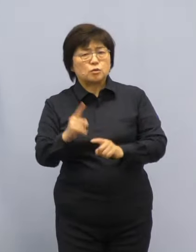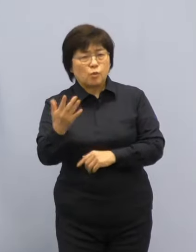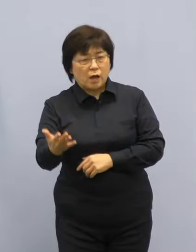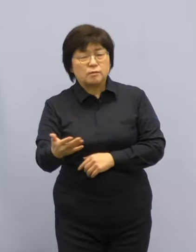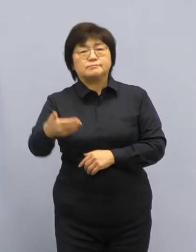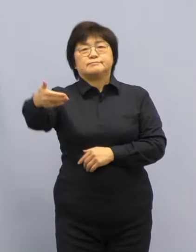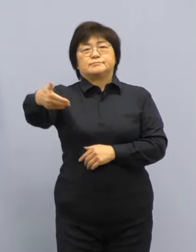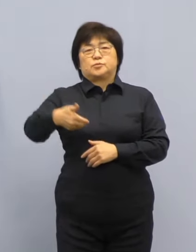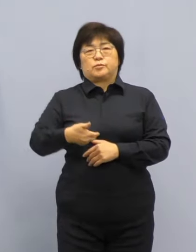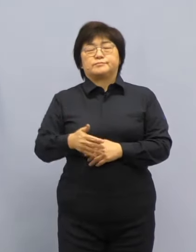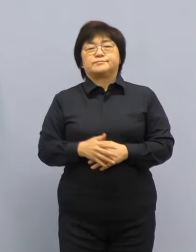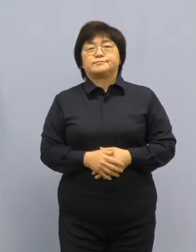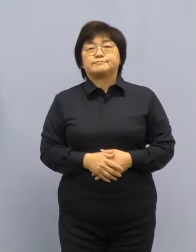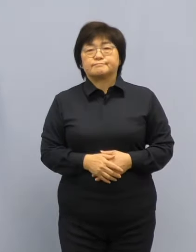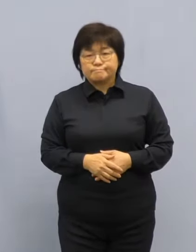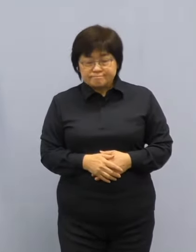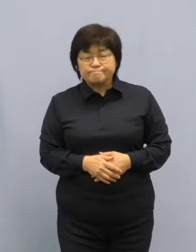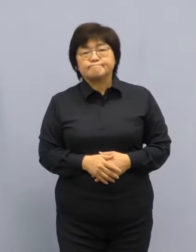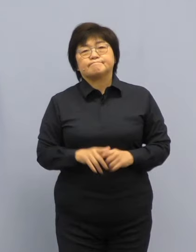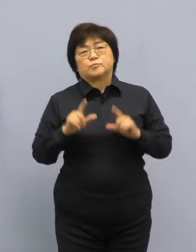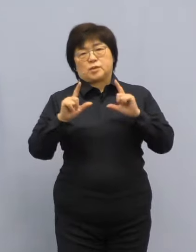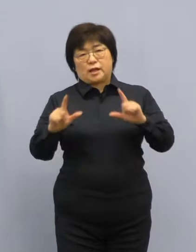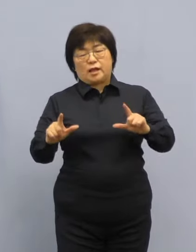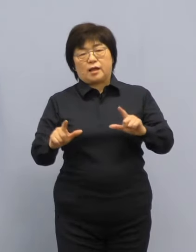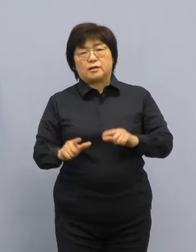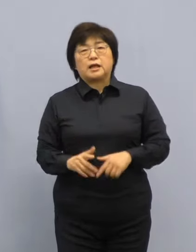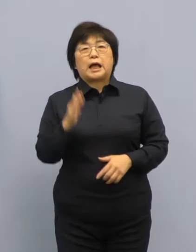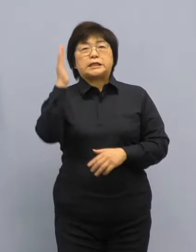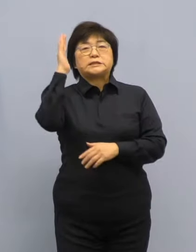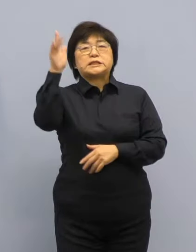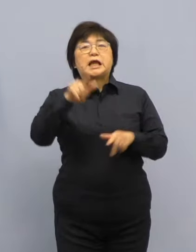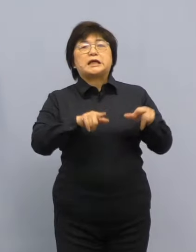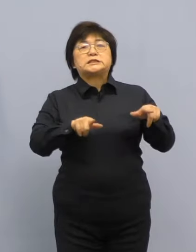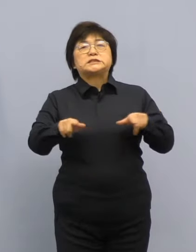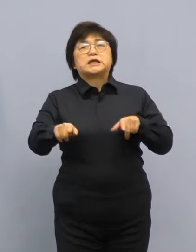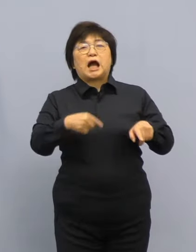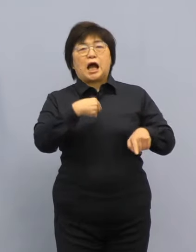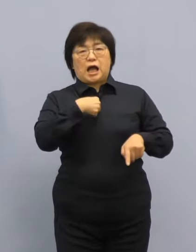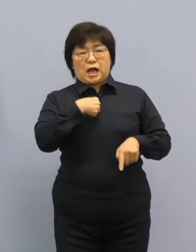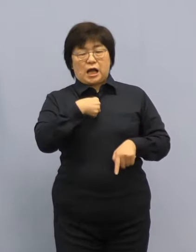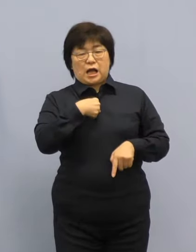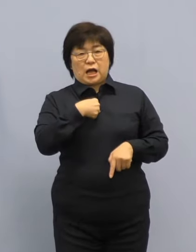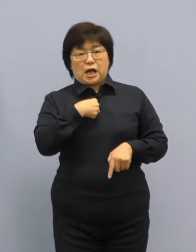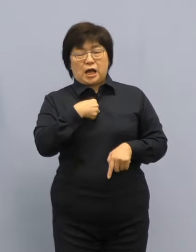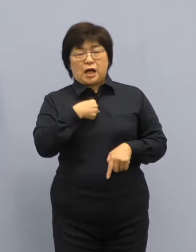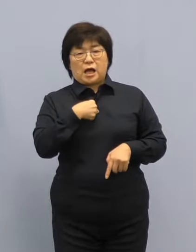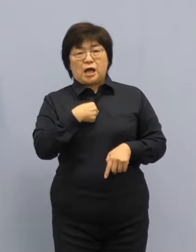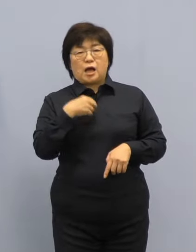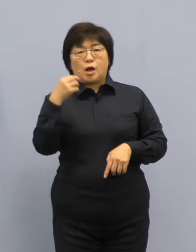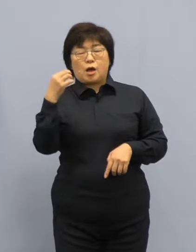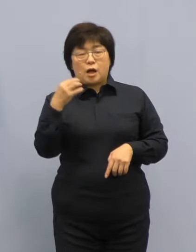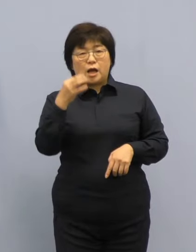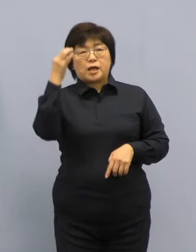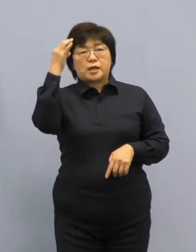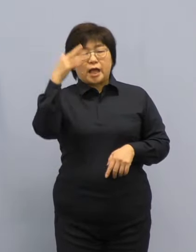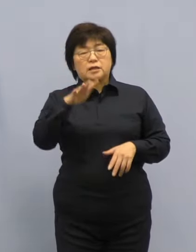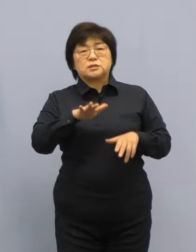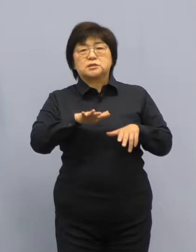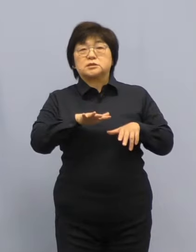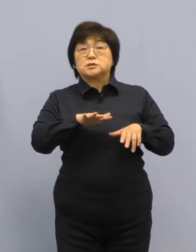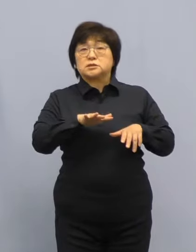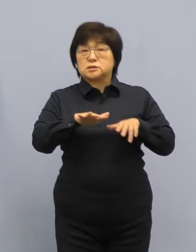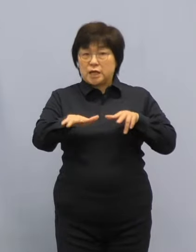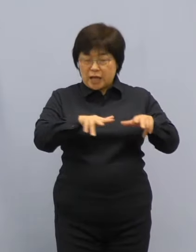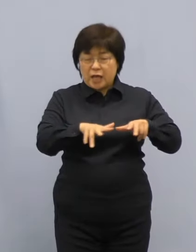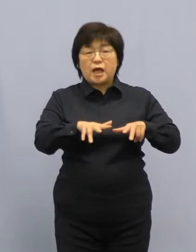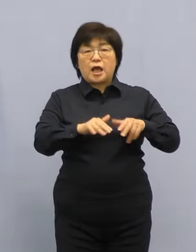してきた通り、やはり政治家という立場もございます。やはり県政発展のに資するような動き